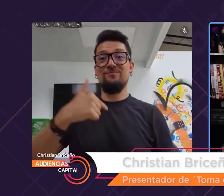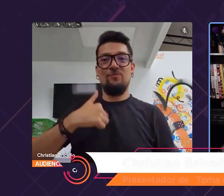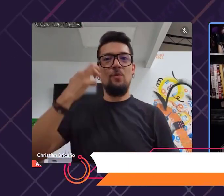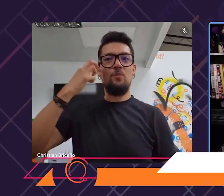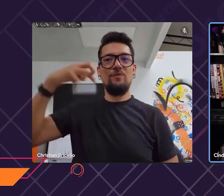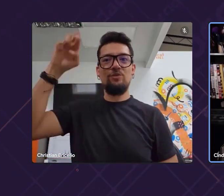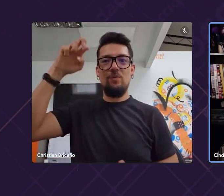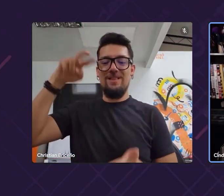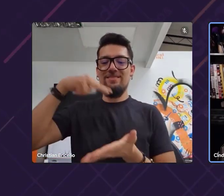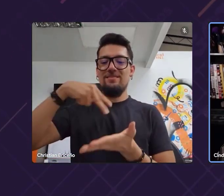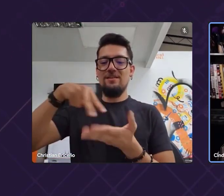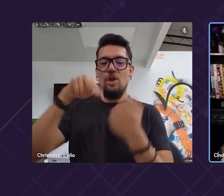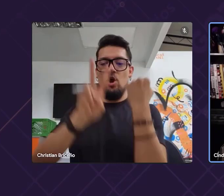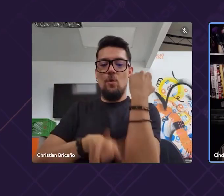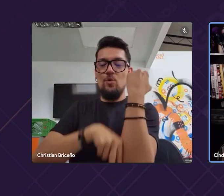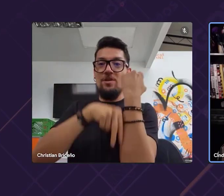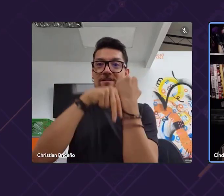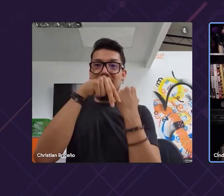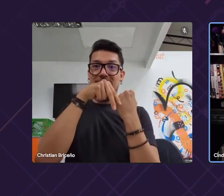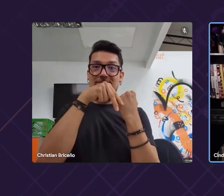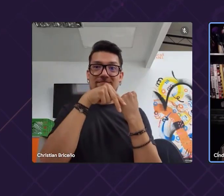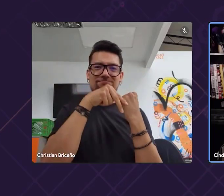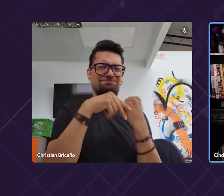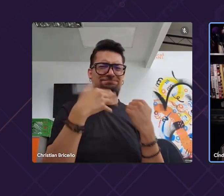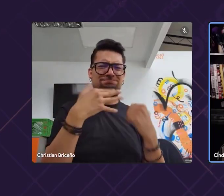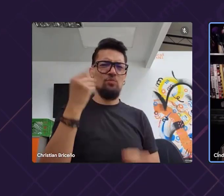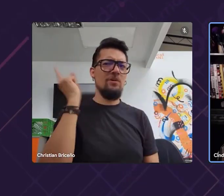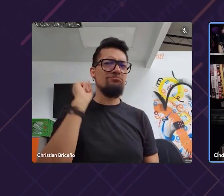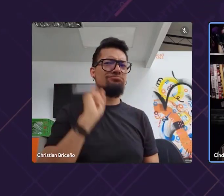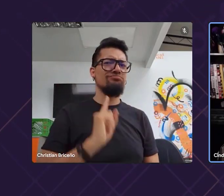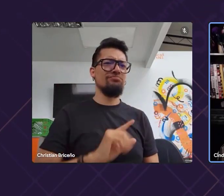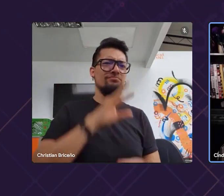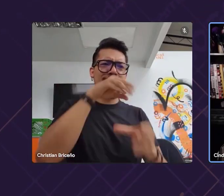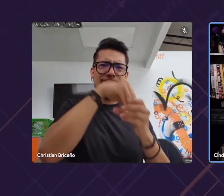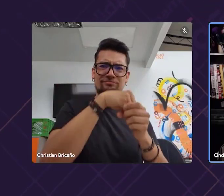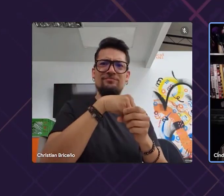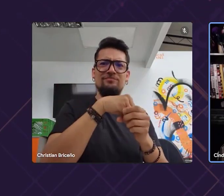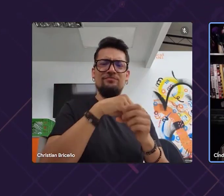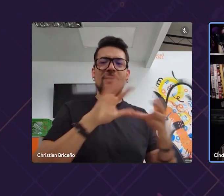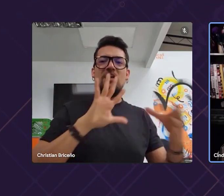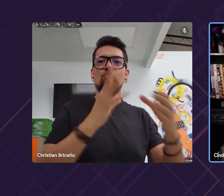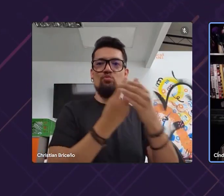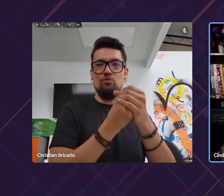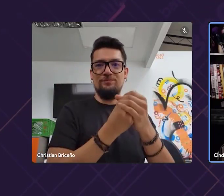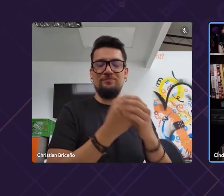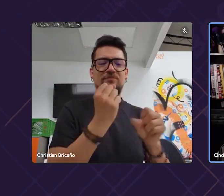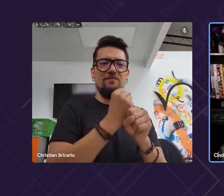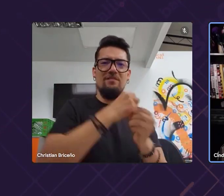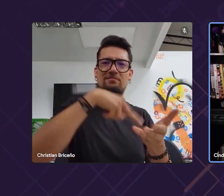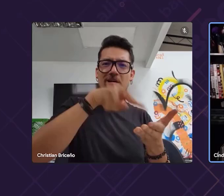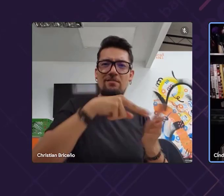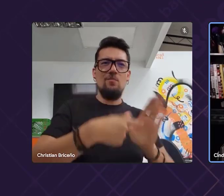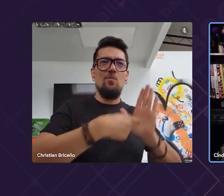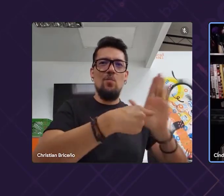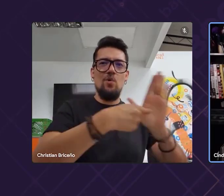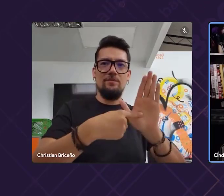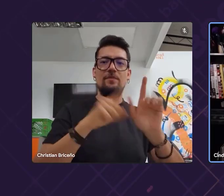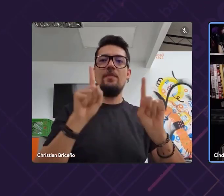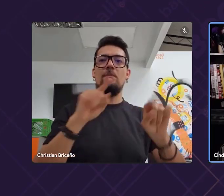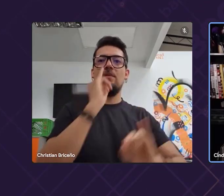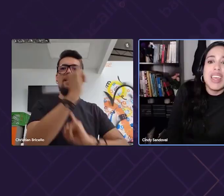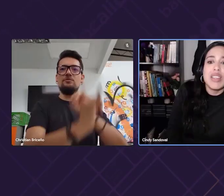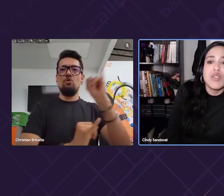parte artística, la danza, yo también la amo. Sí, yo soy profesional en danza contemporánea durante muchos